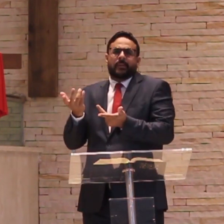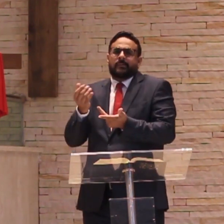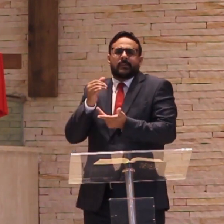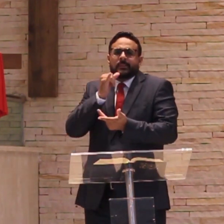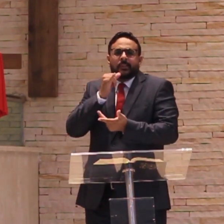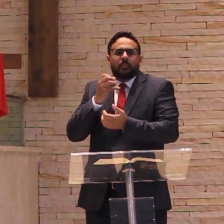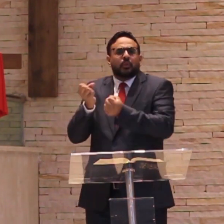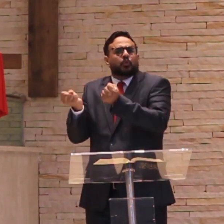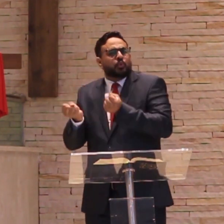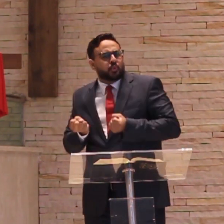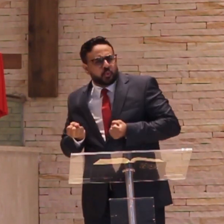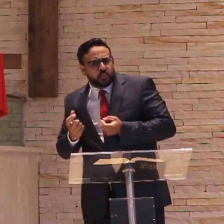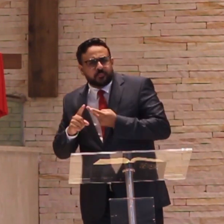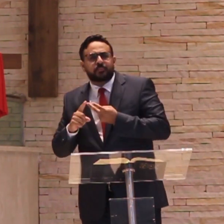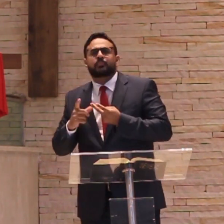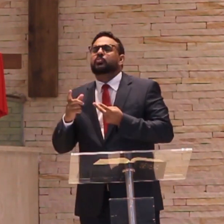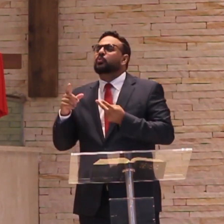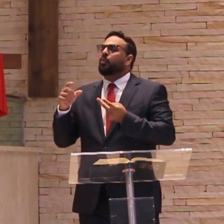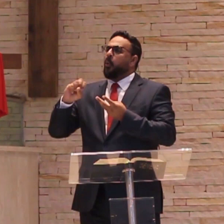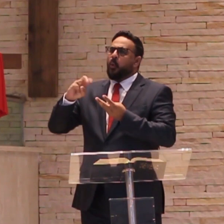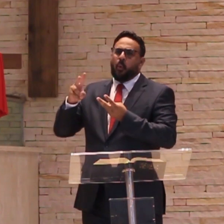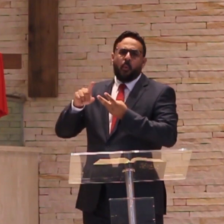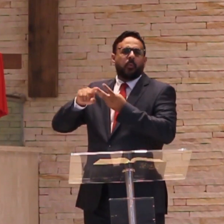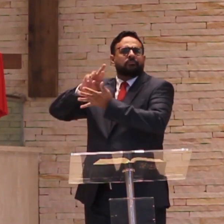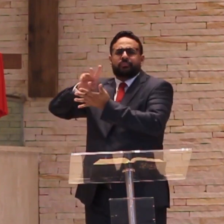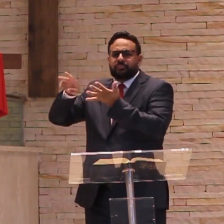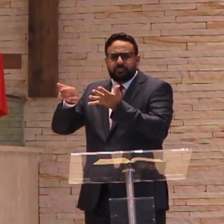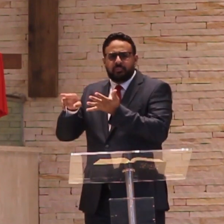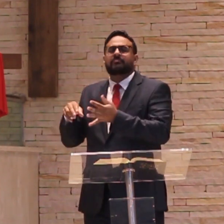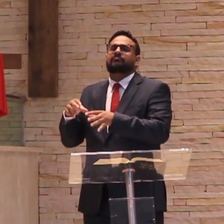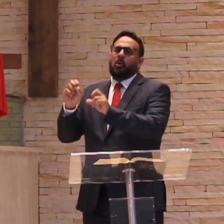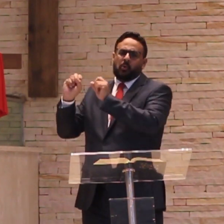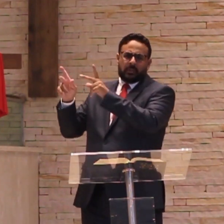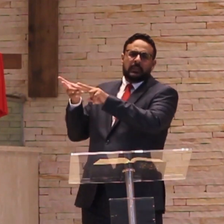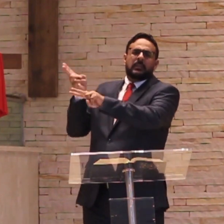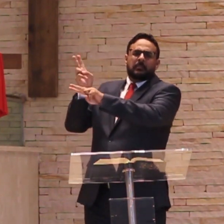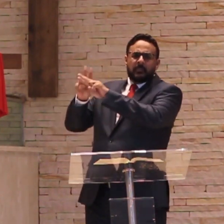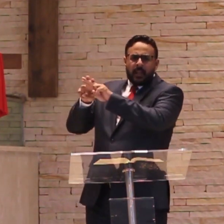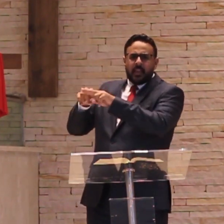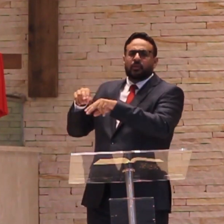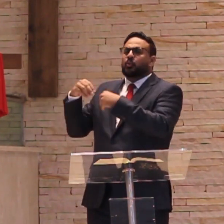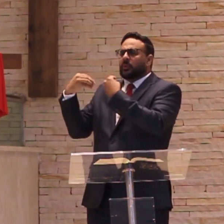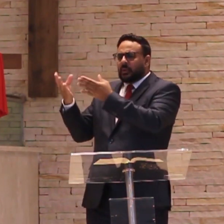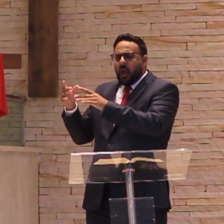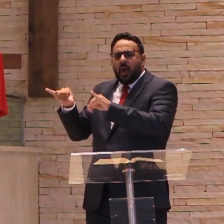crime, seja um crime simples ou um crime hediondo, um crime grave,